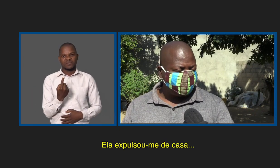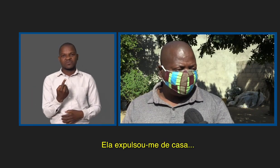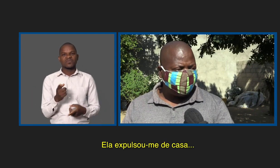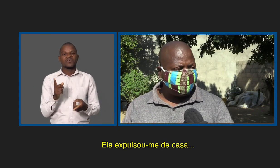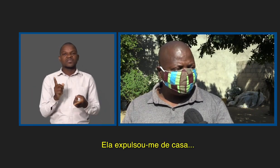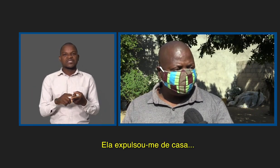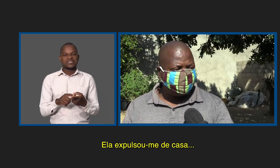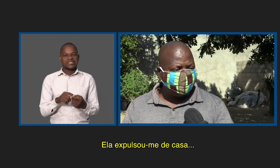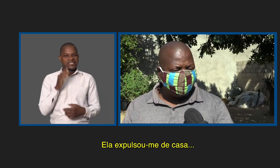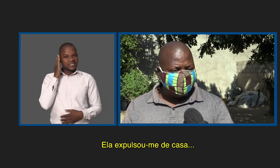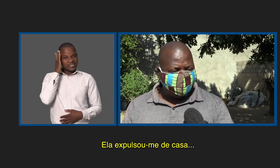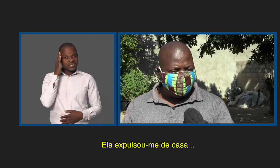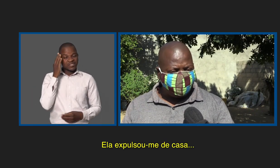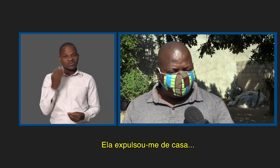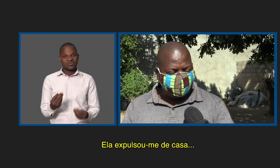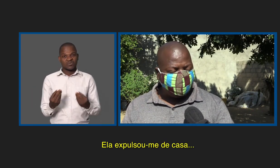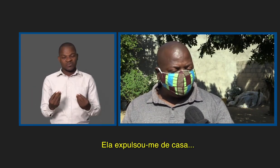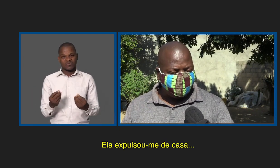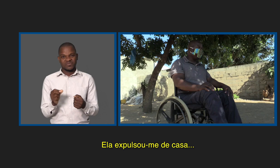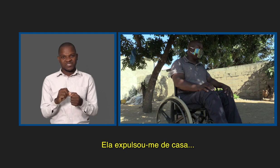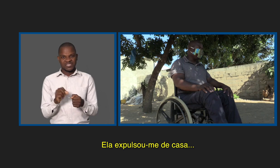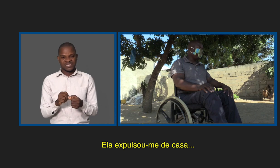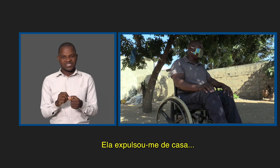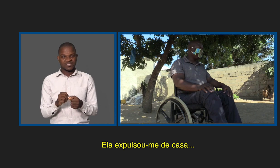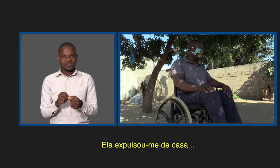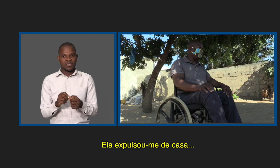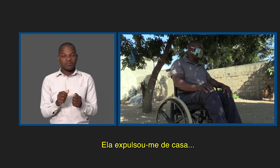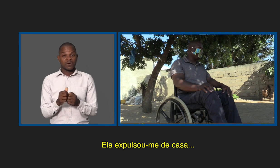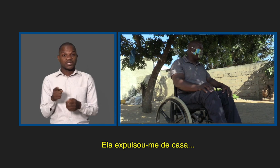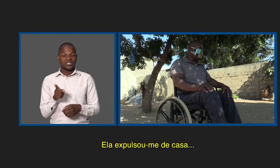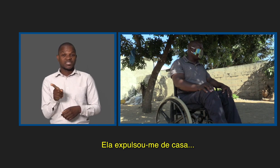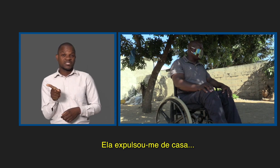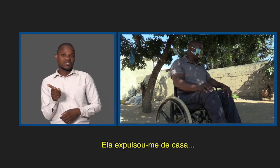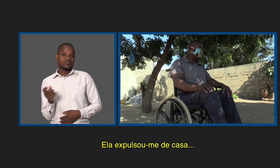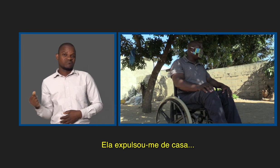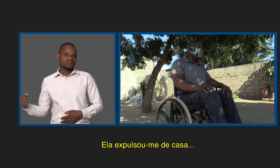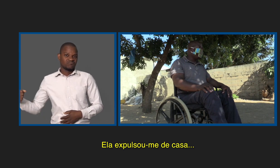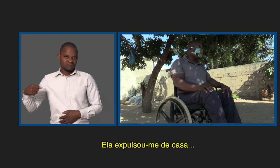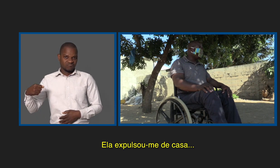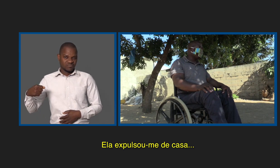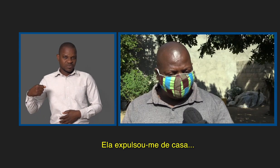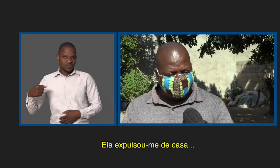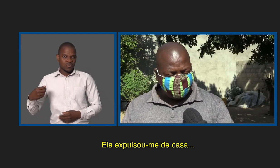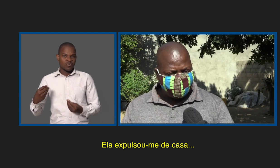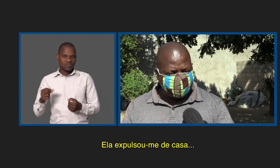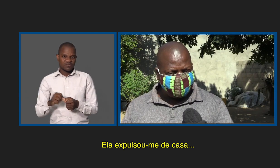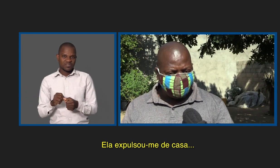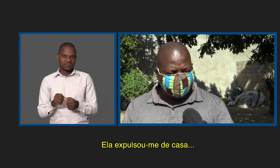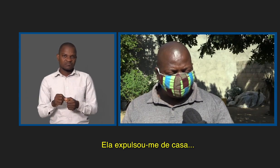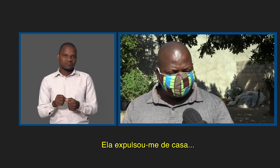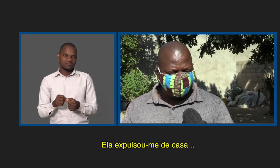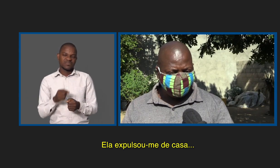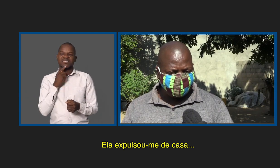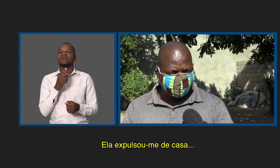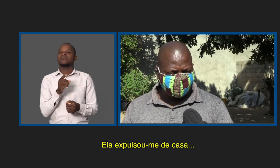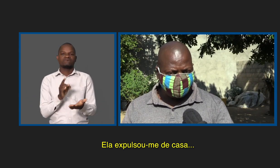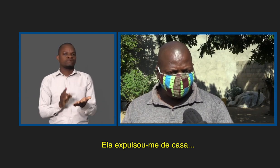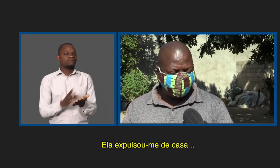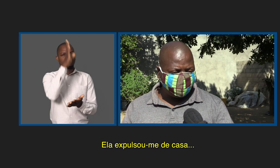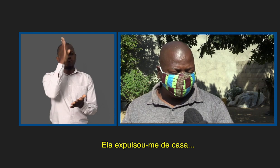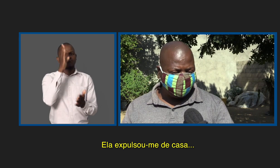tivemos que me expulsar da casa. Quem é? A minha mulher, mãe dos meus filhos. Me expulsei da casa.